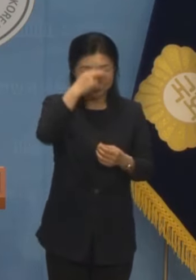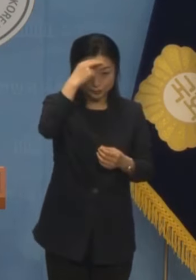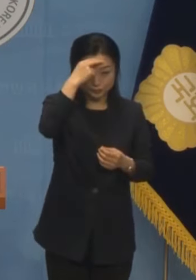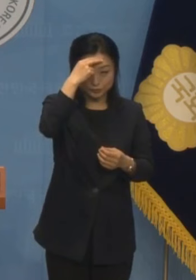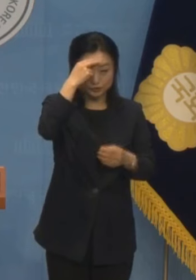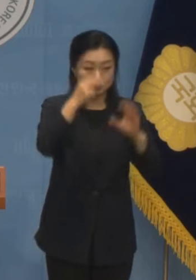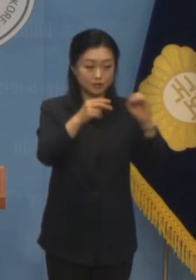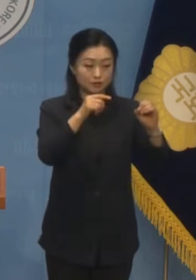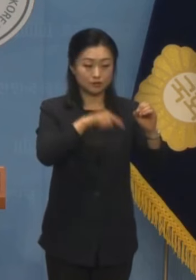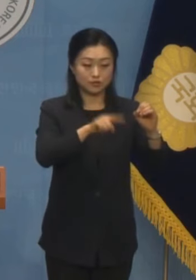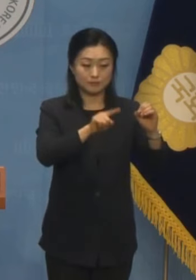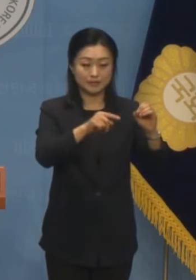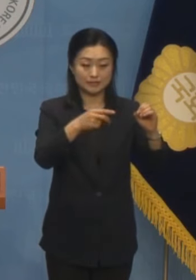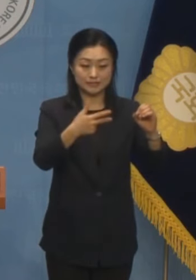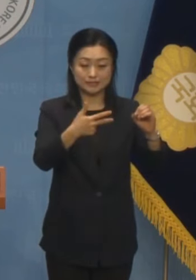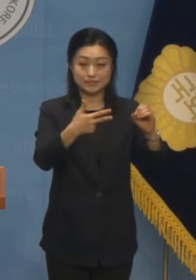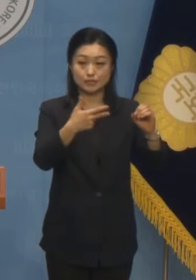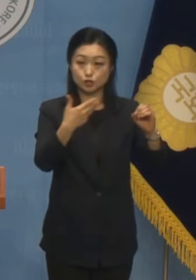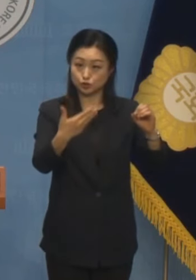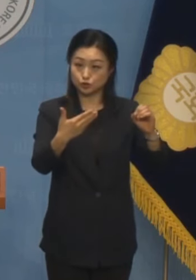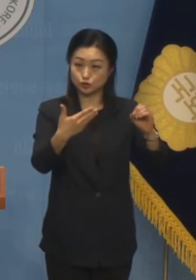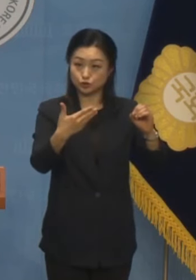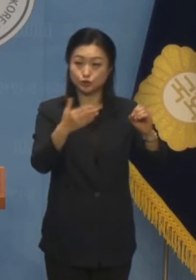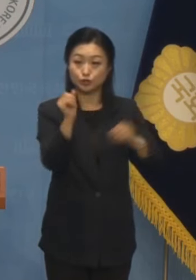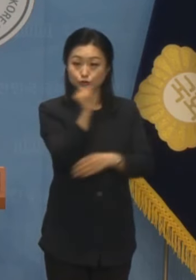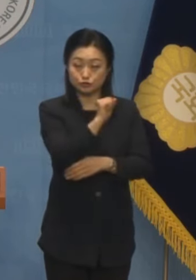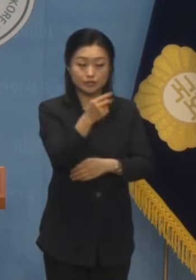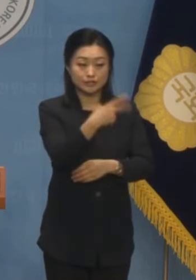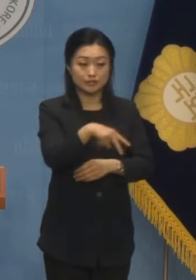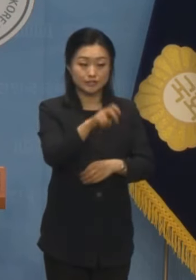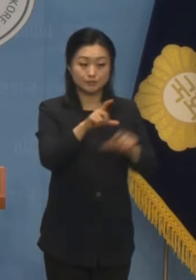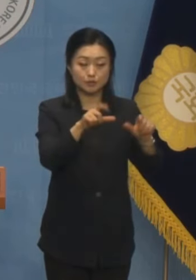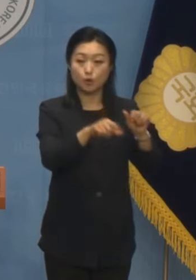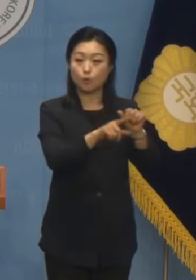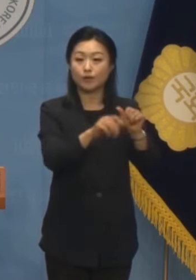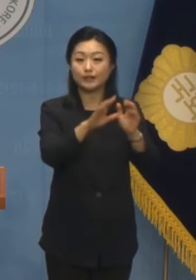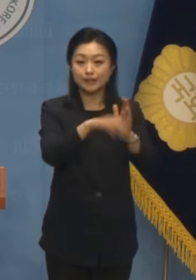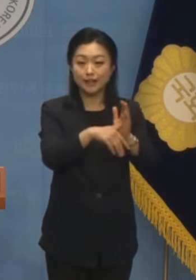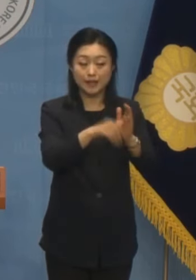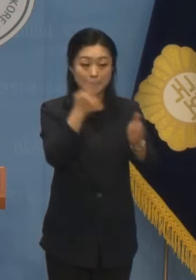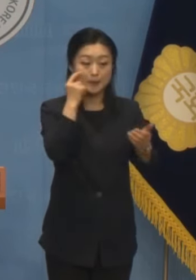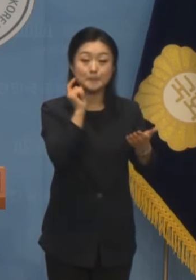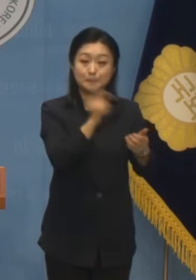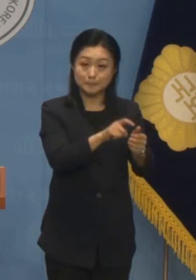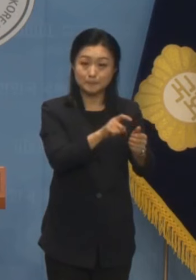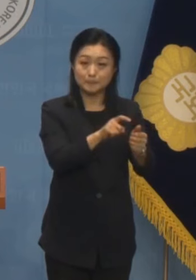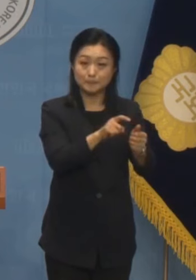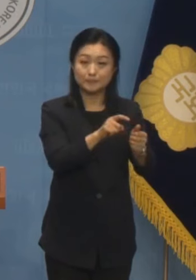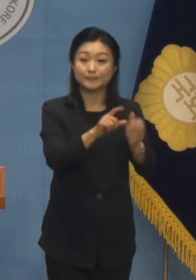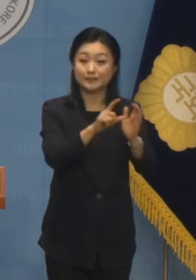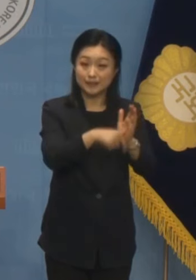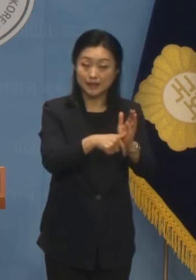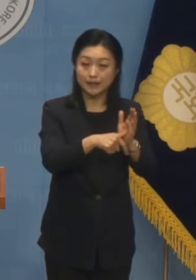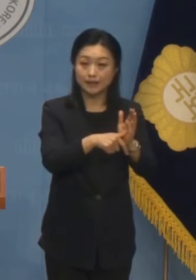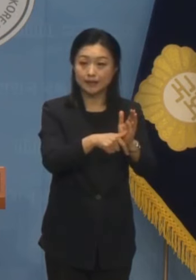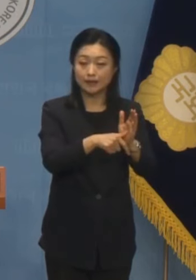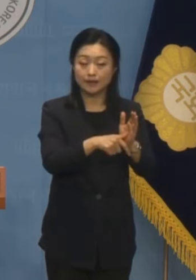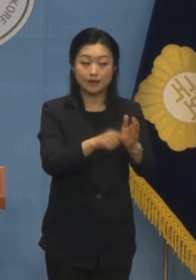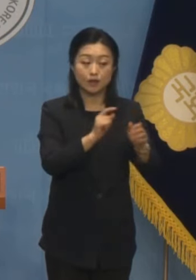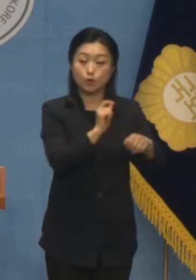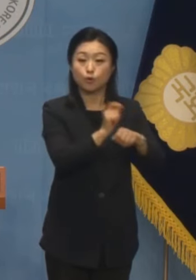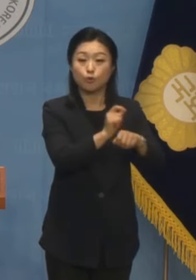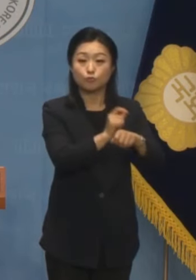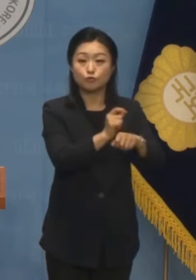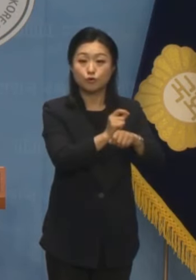농도 0.179%의 음주운전으로 2020년 5월 달에 적발이 되었습니다. 그런 경우에 이